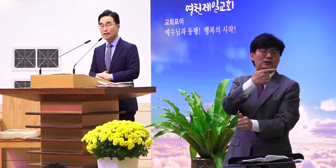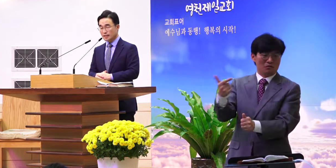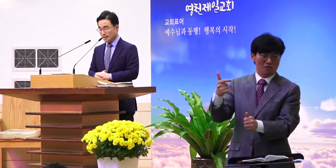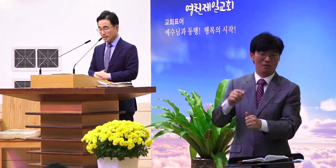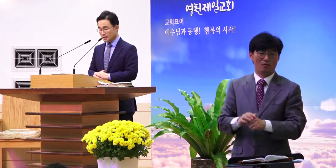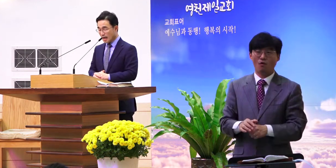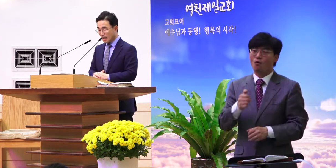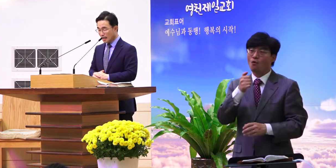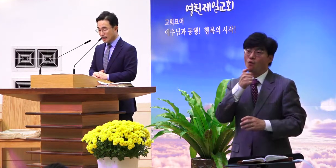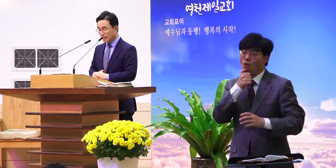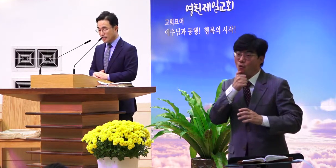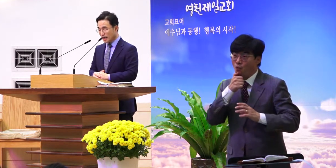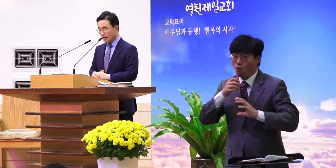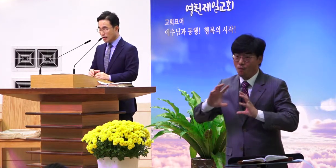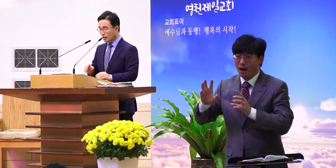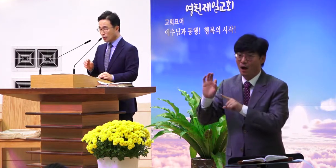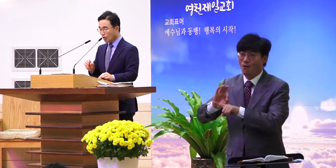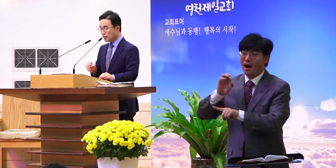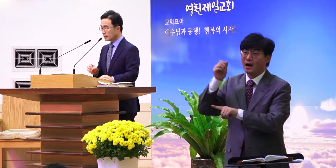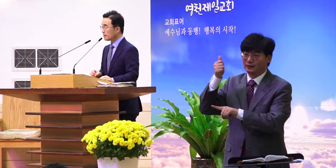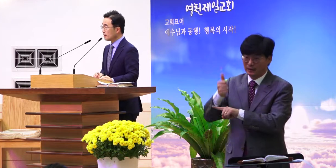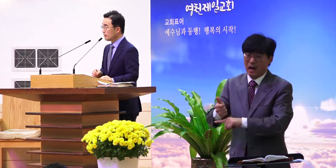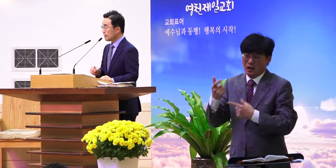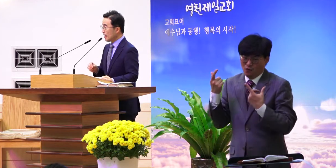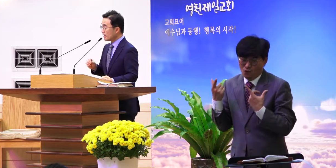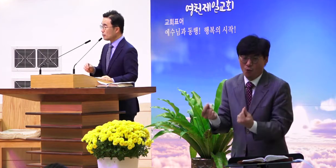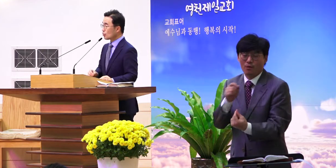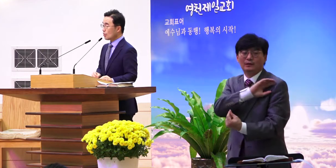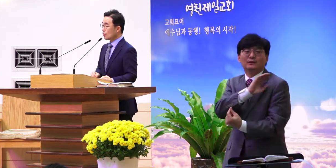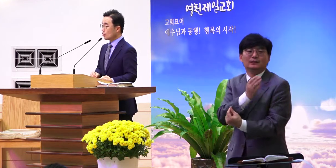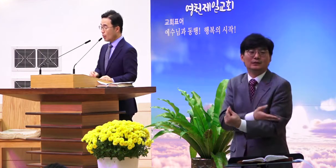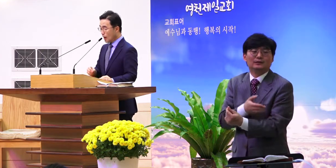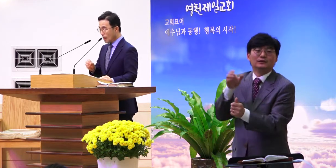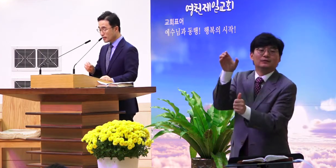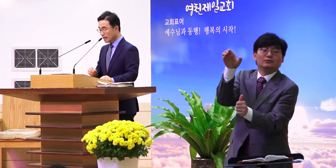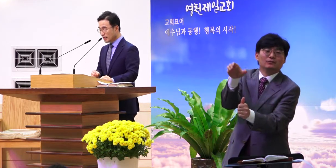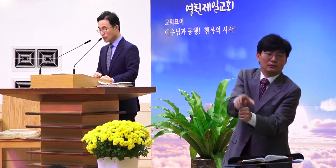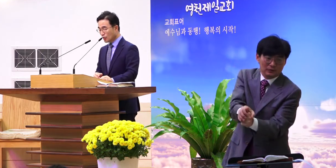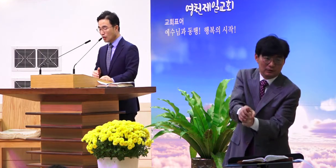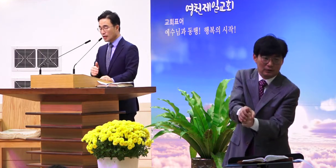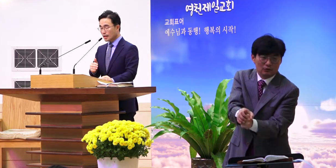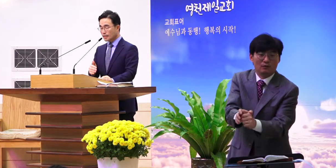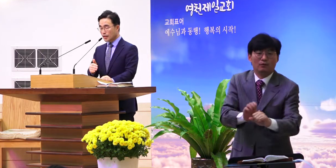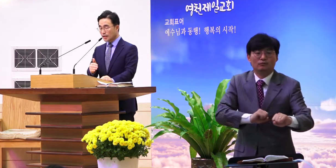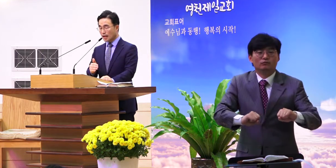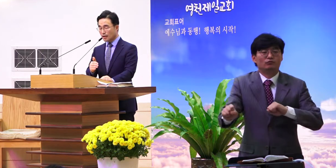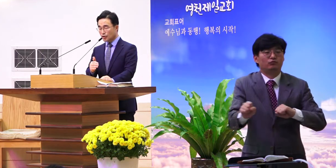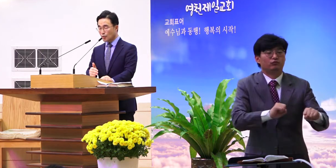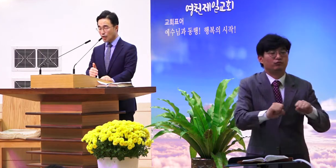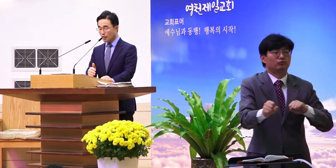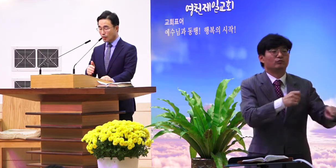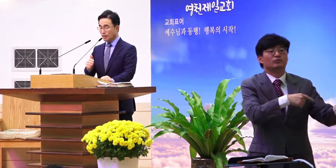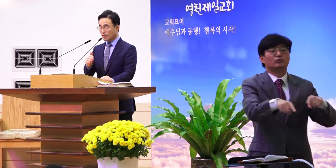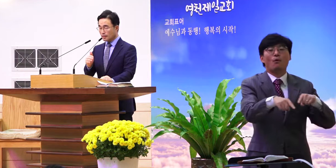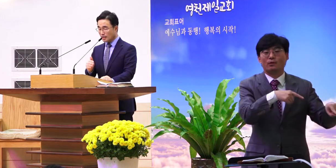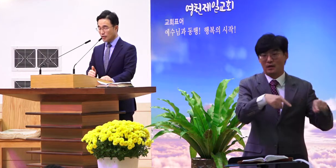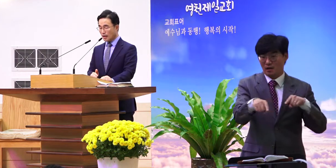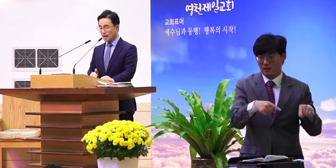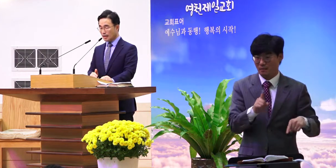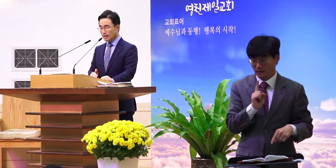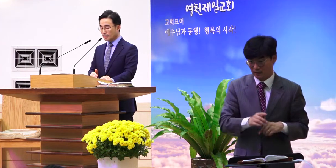합니다. 자, 이제 너는 내 이름으로, 로마 황제의 이름으로 가서 그 땅을